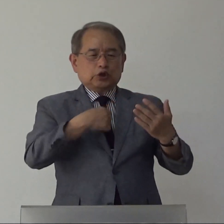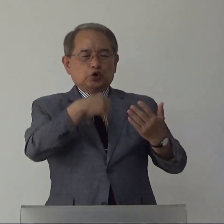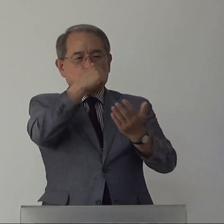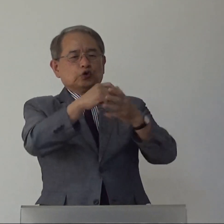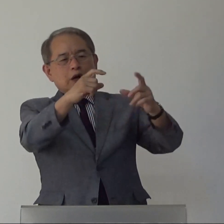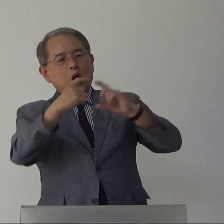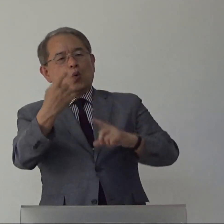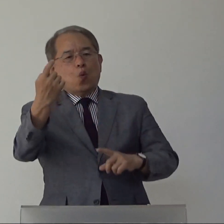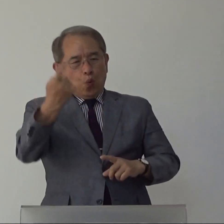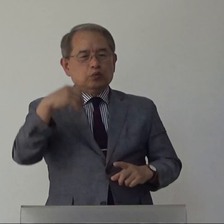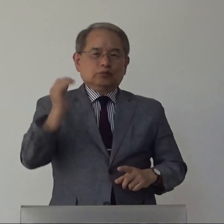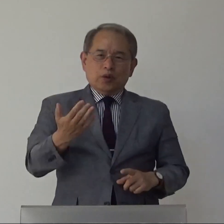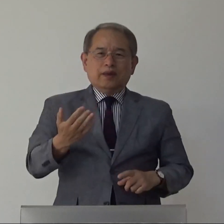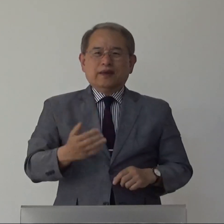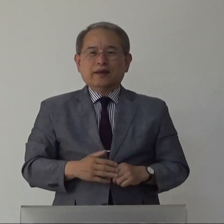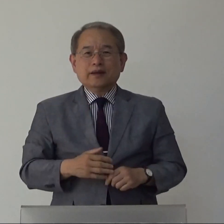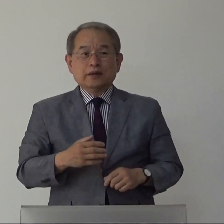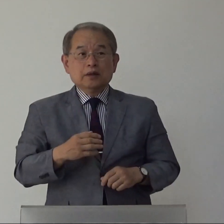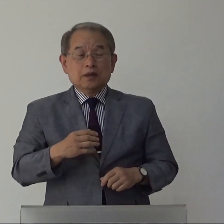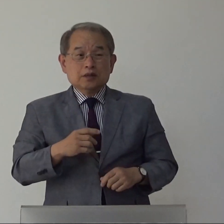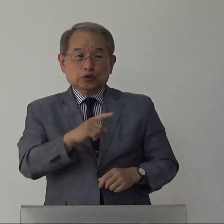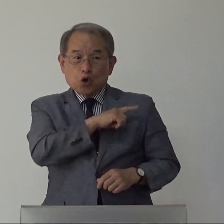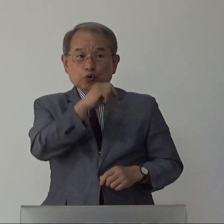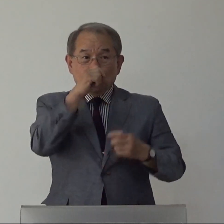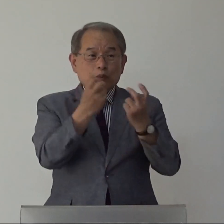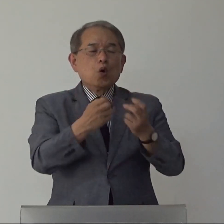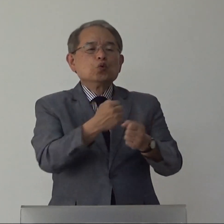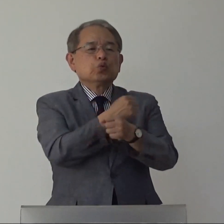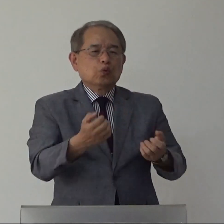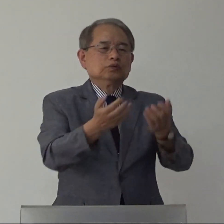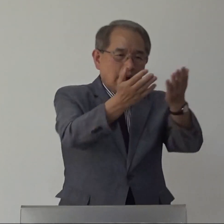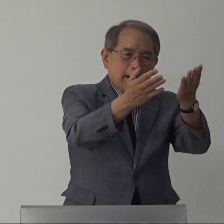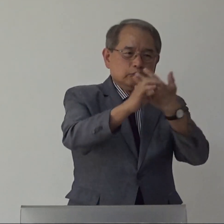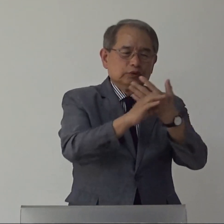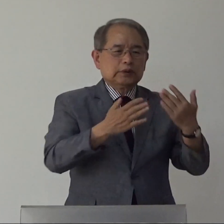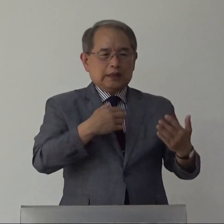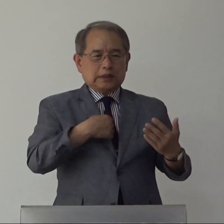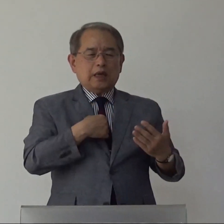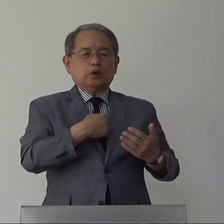비판한 만큼 비판이 돌아오게 됩니다. 정죄한 만큼 정죄가 돌아옵니다.